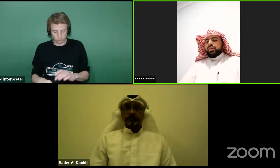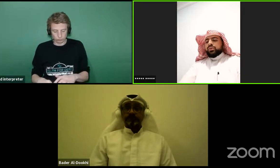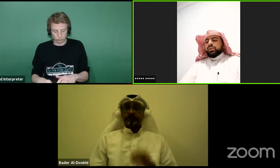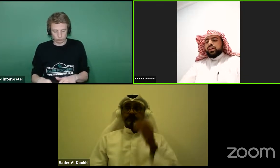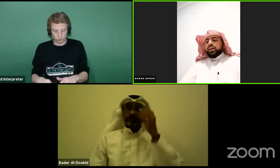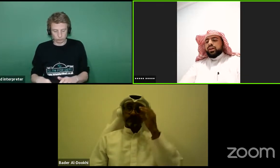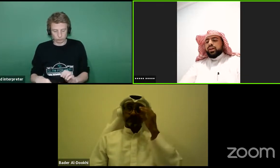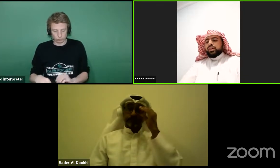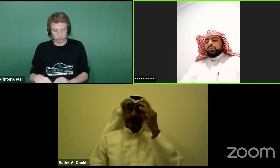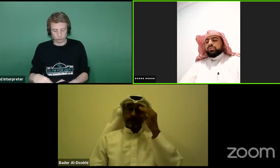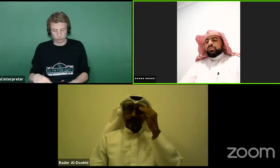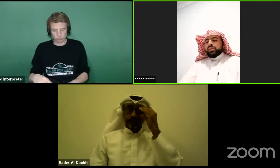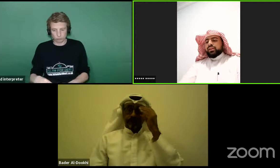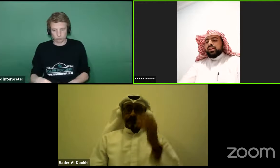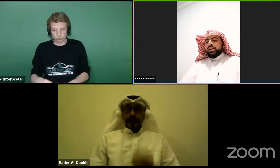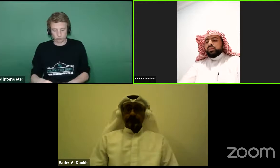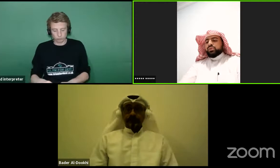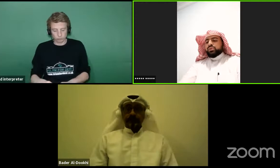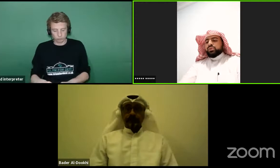سواء